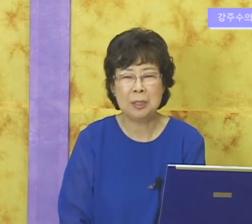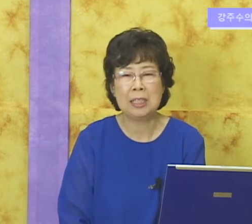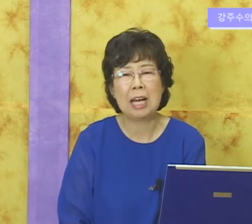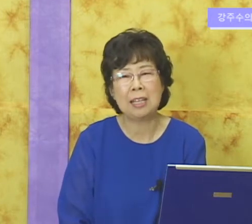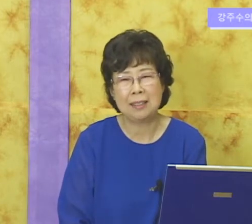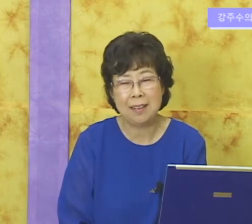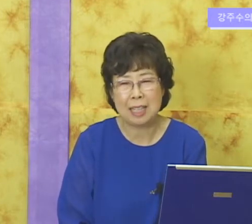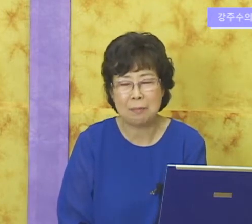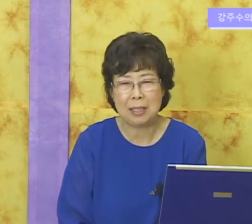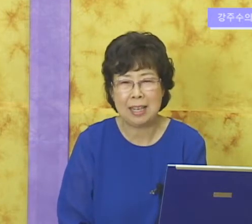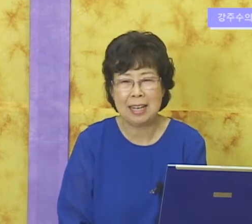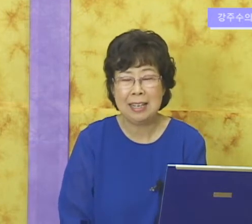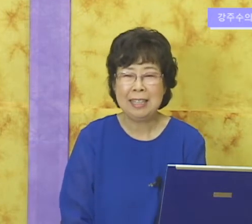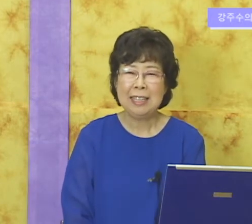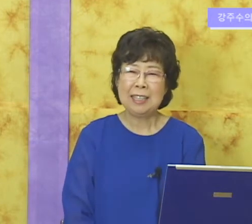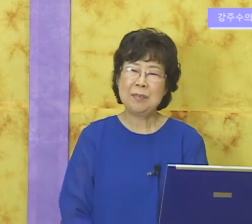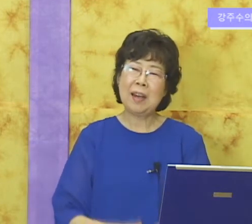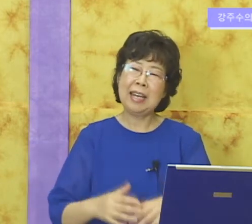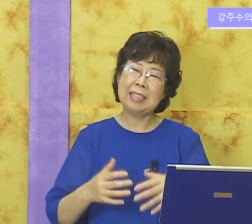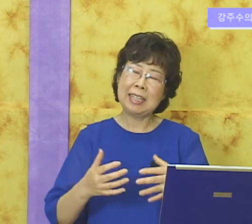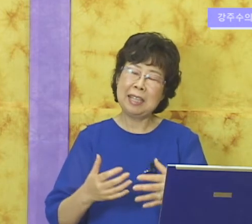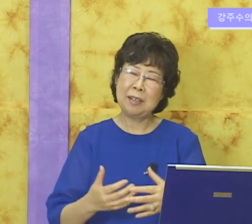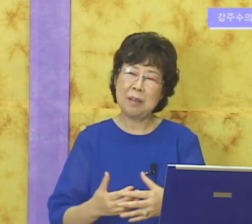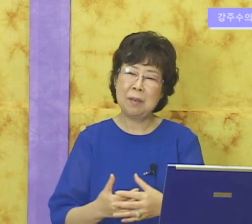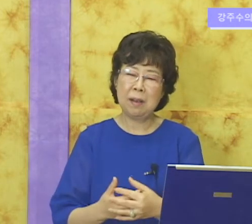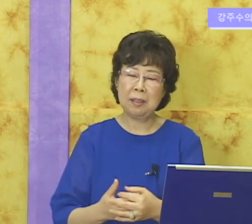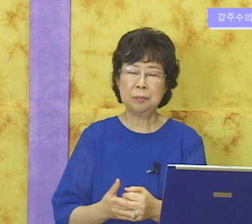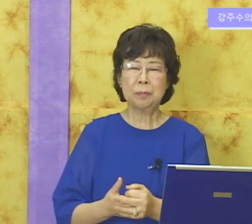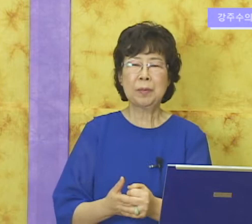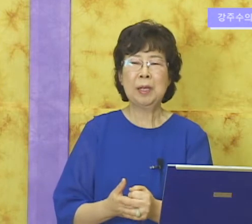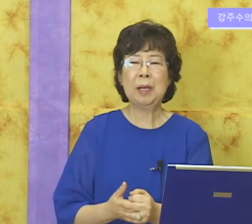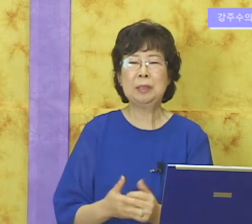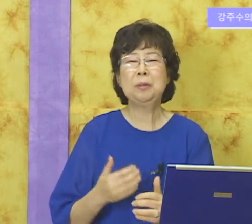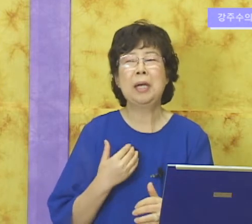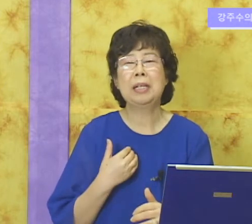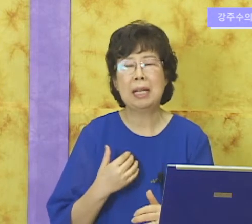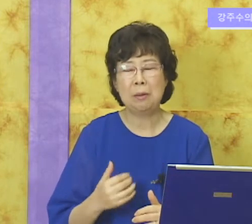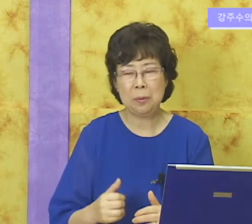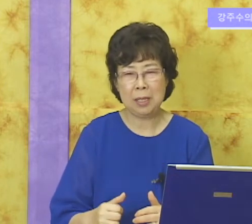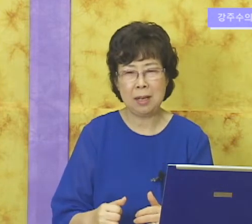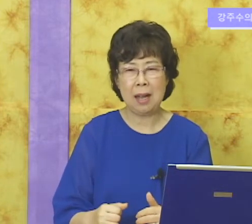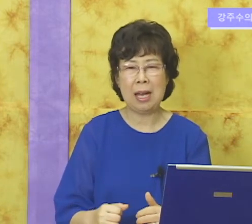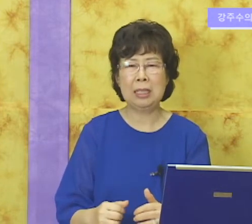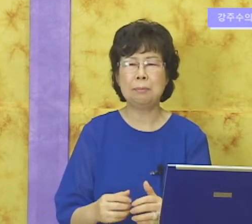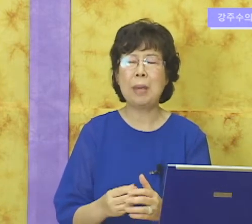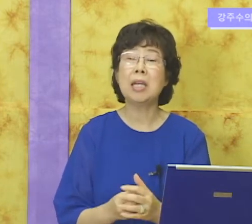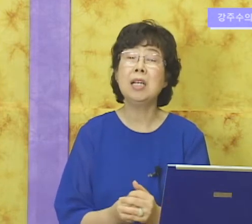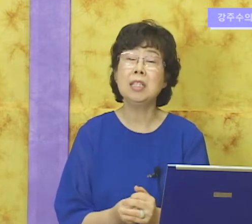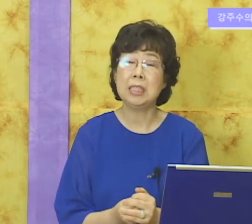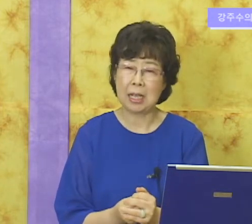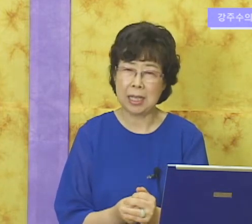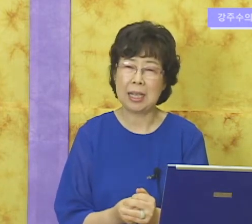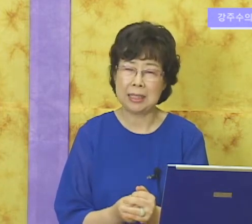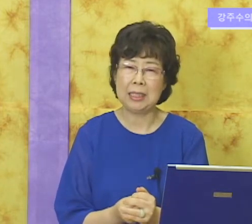있는 아기가 태어납니다. 그러면 아기가 태어나면 저도 아기를 낳아보니까 한 100일 지날